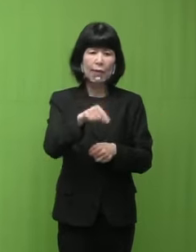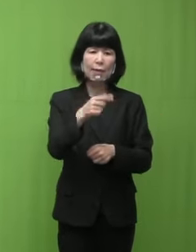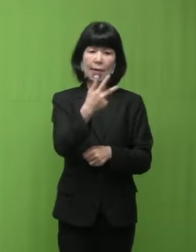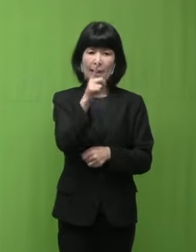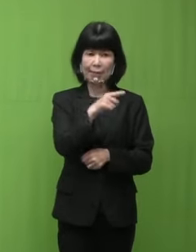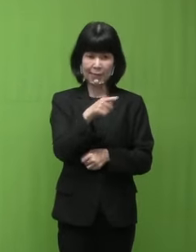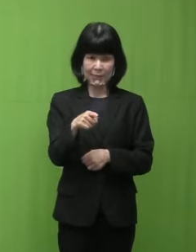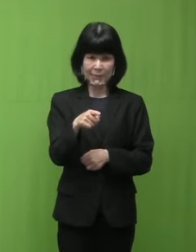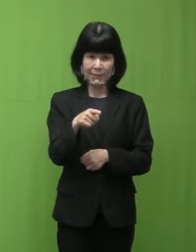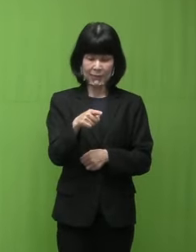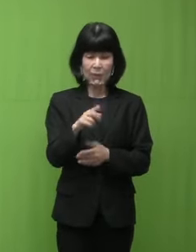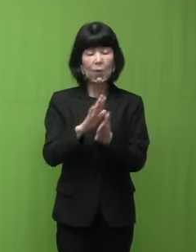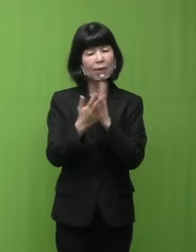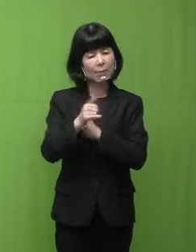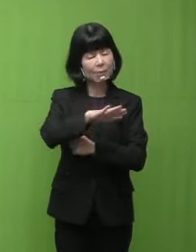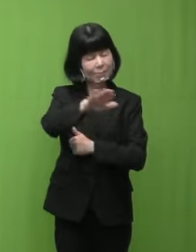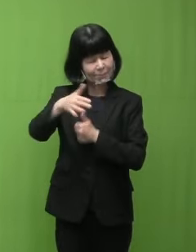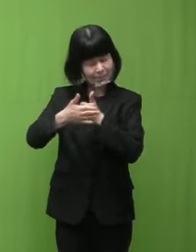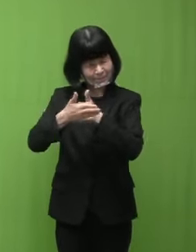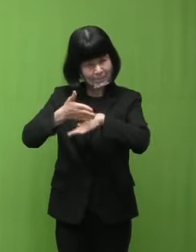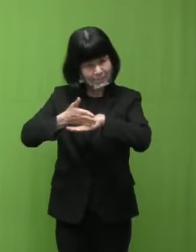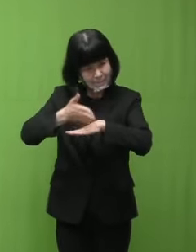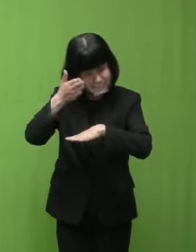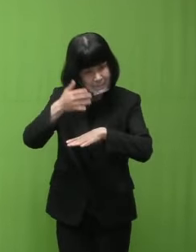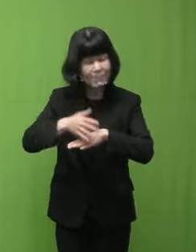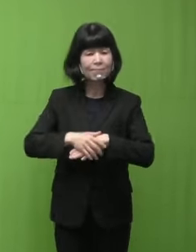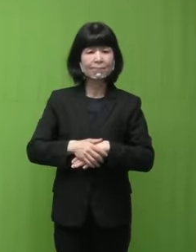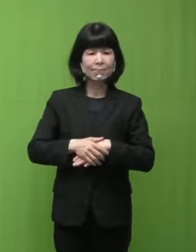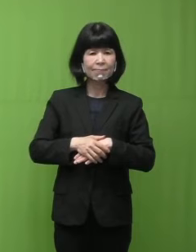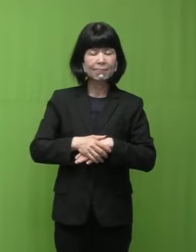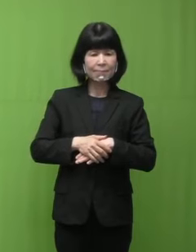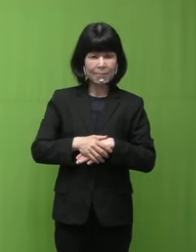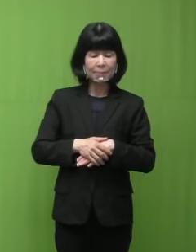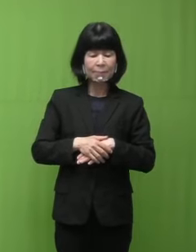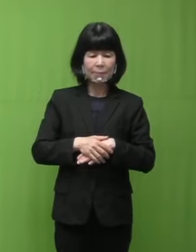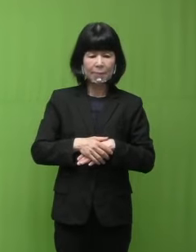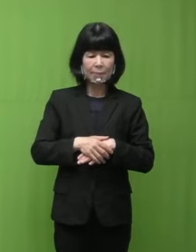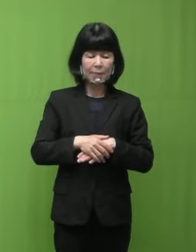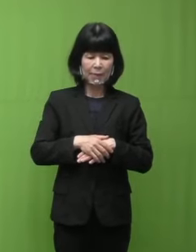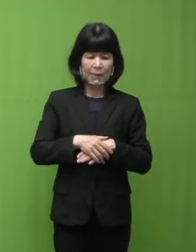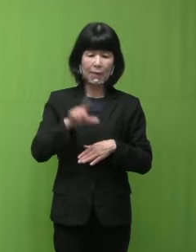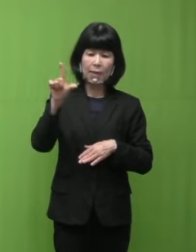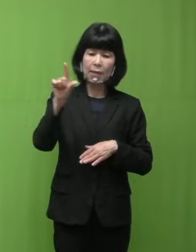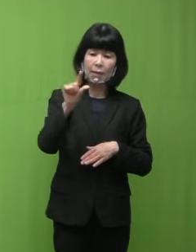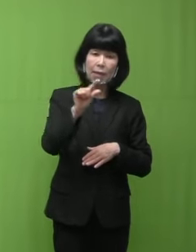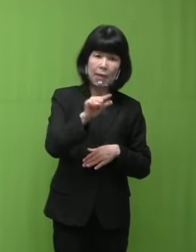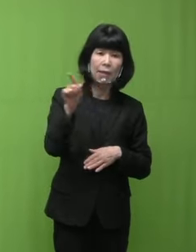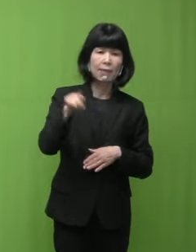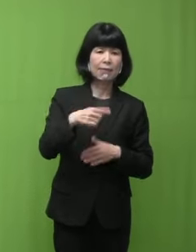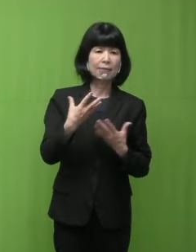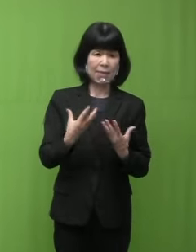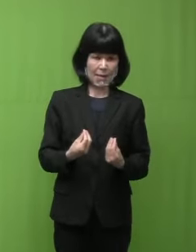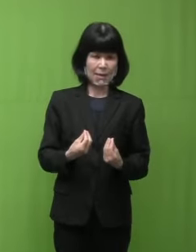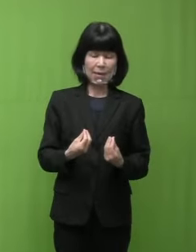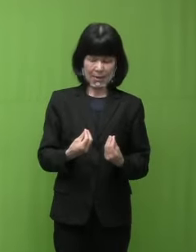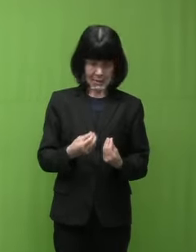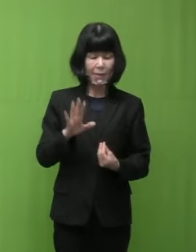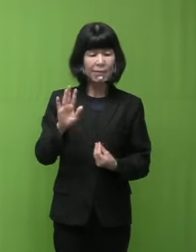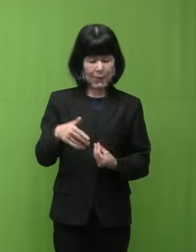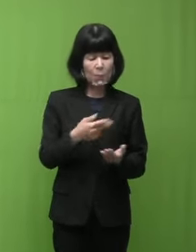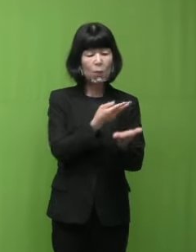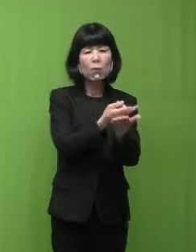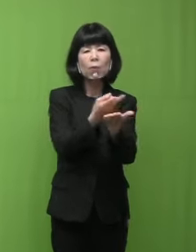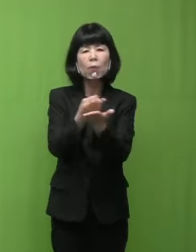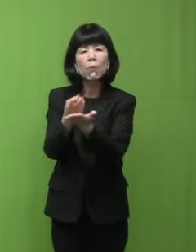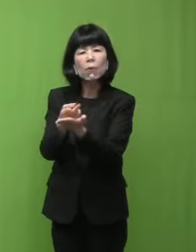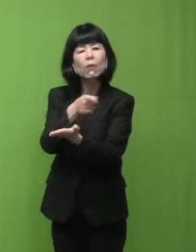いうことでakb の皆さんのご努力のおかげでご協力のおかげでまあこういう形で減少傾向にあります一方で病床使用率について